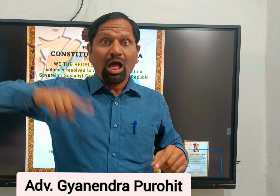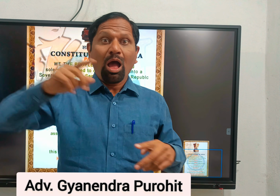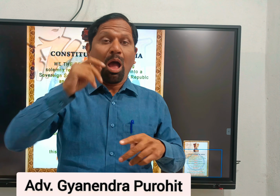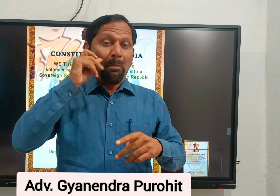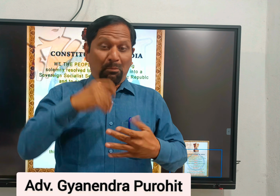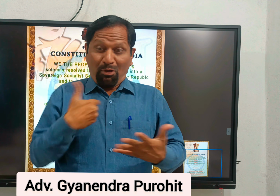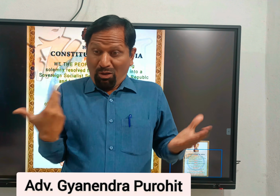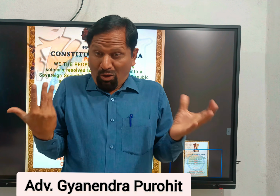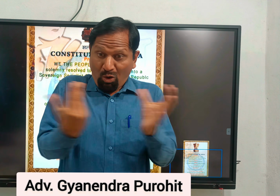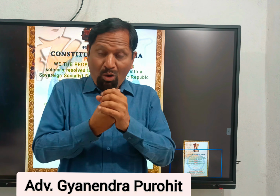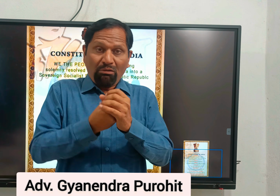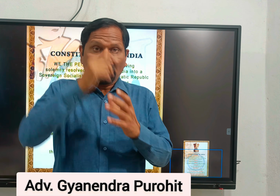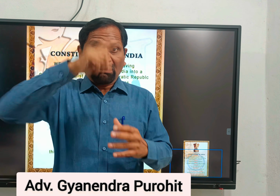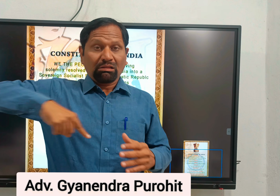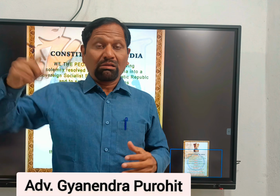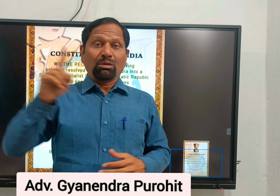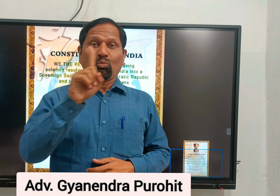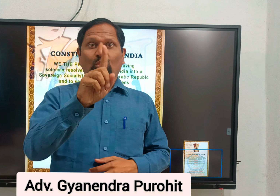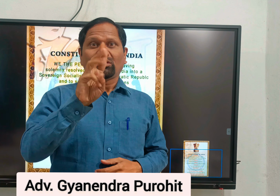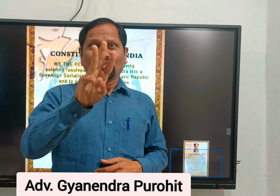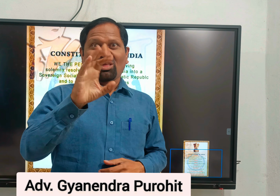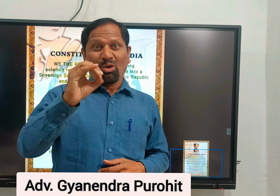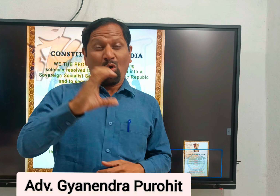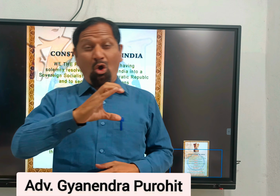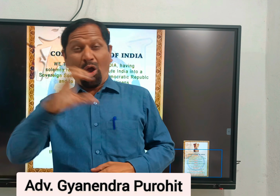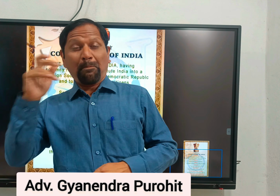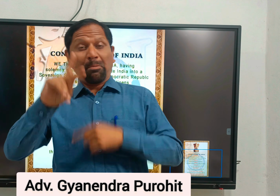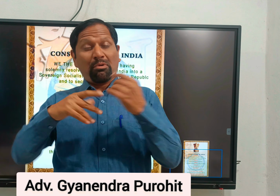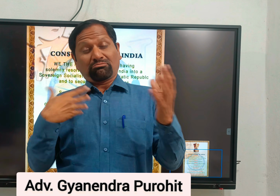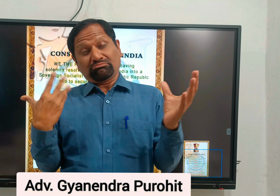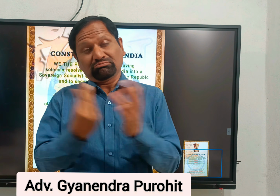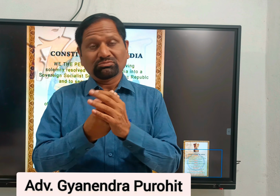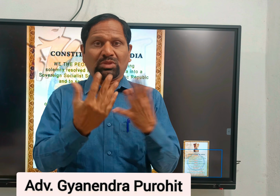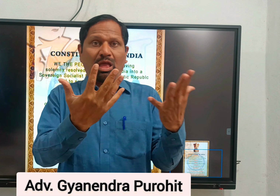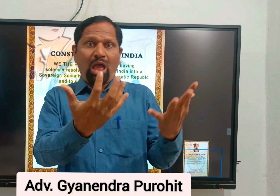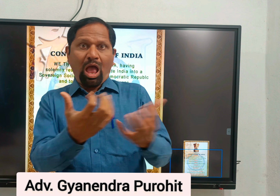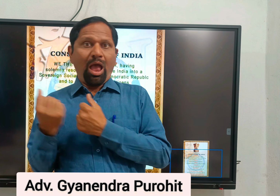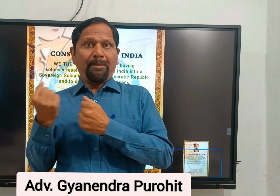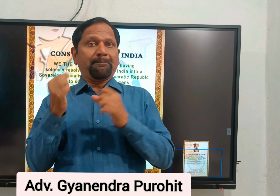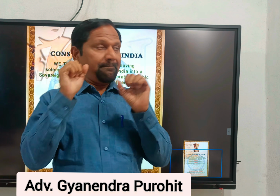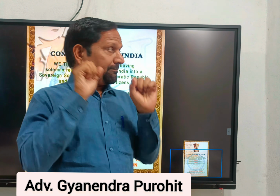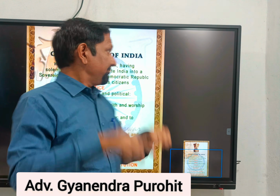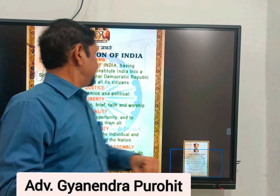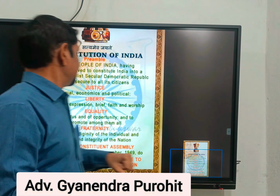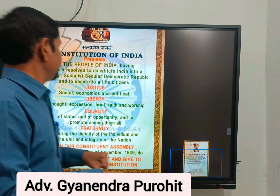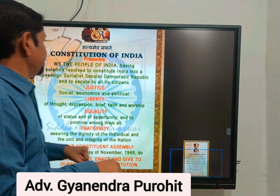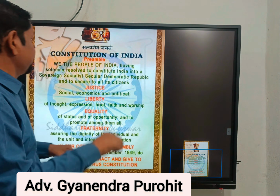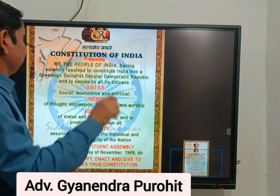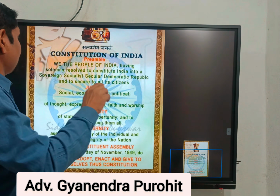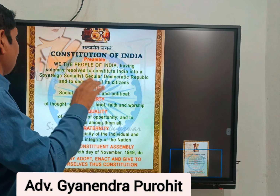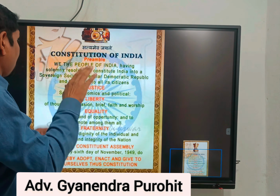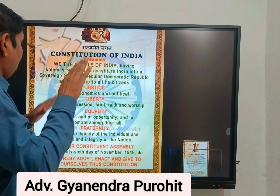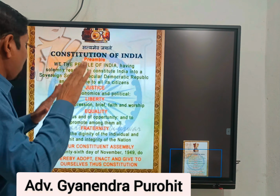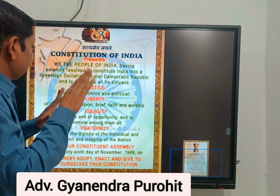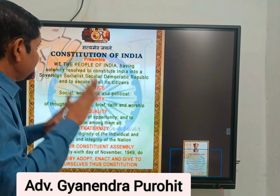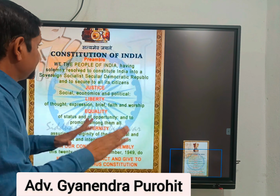प्रियम्बल। और हम सब 130 करोड़ लोग जो हैं मिलकर आत्मसात करते हैं इस संविधान